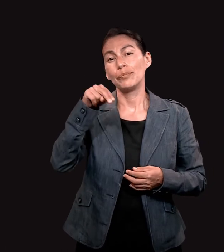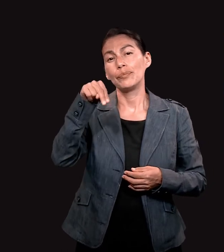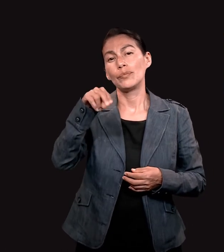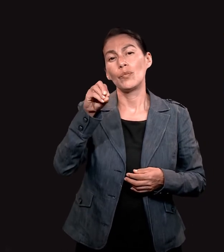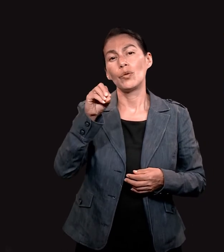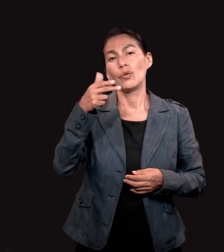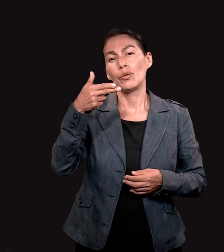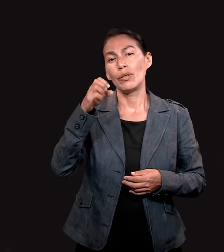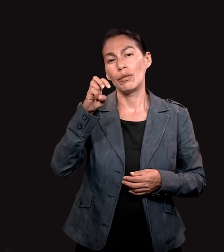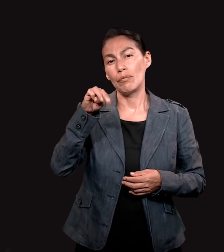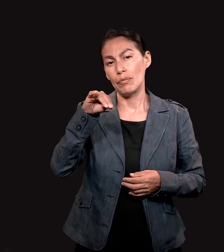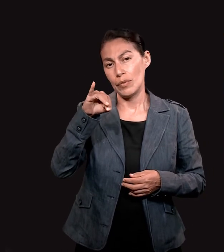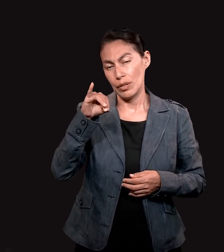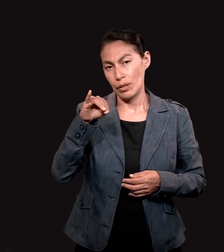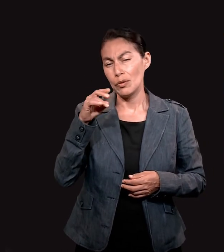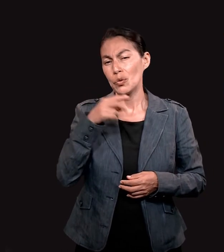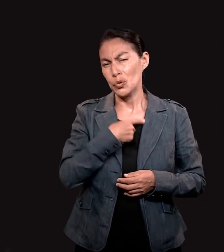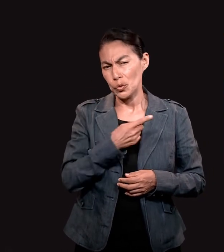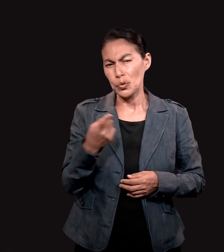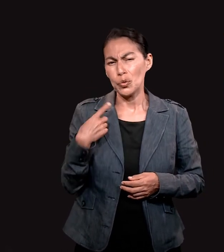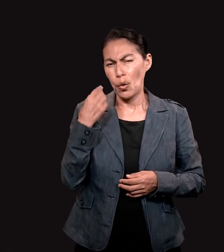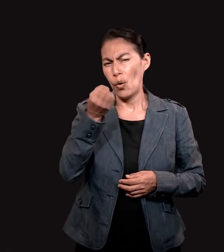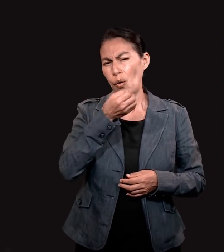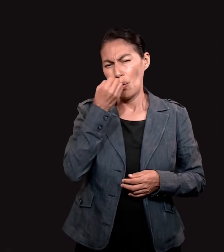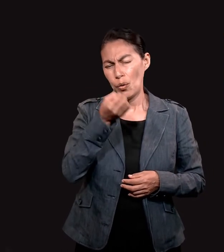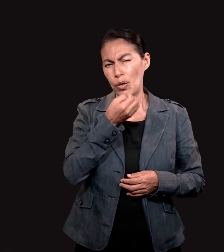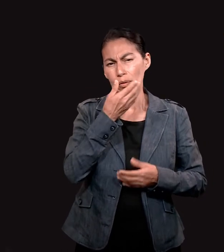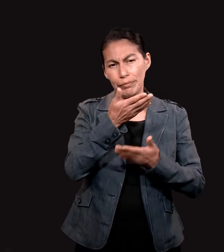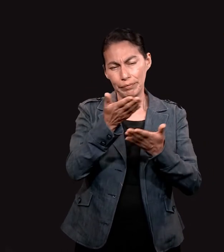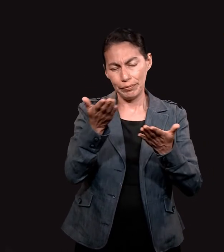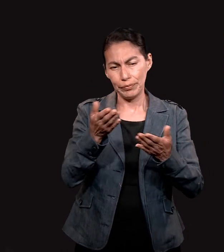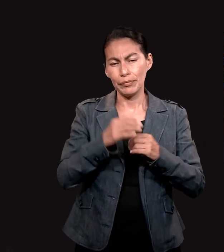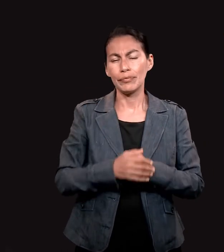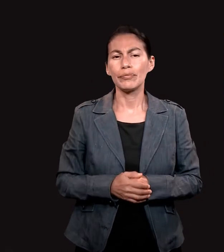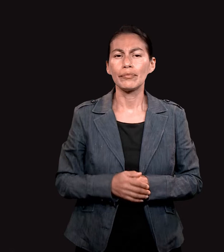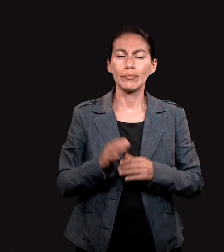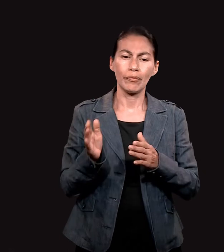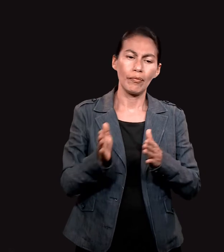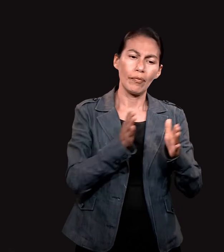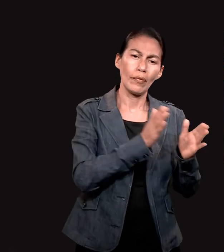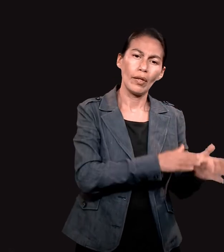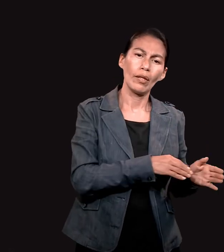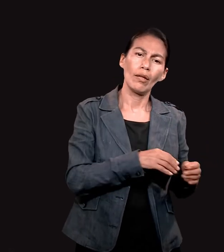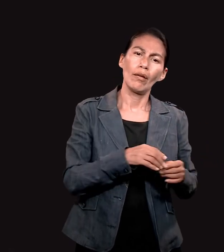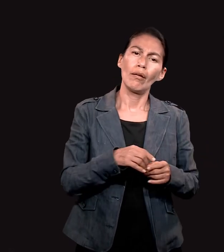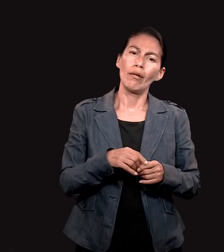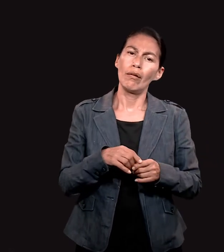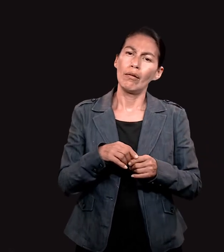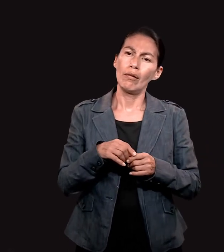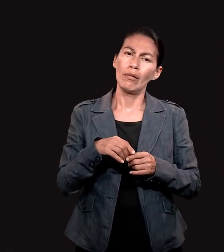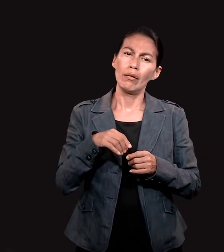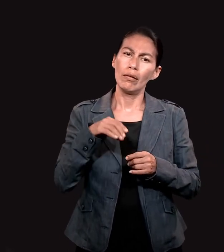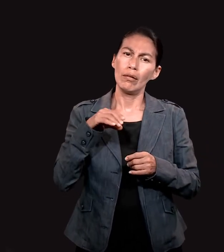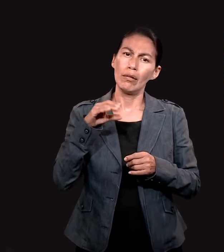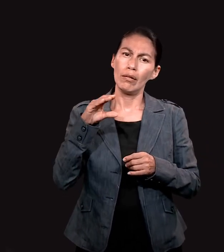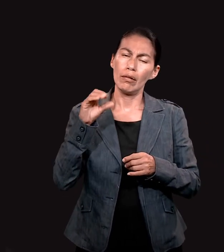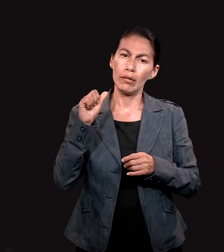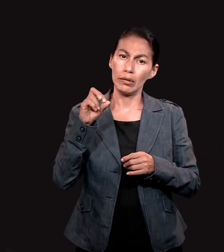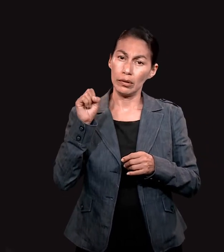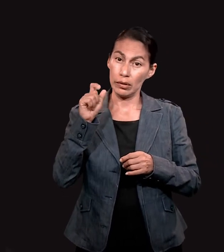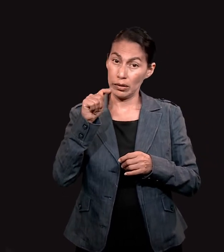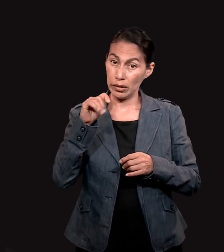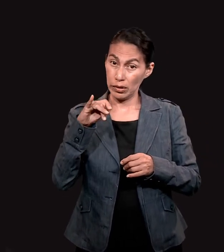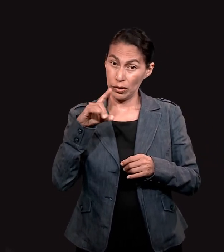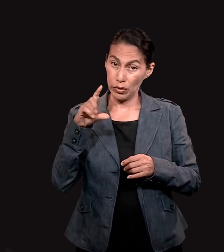vida. Noemí Neira, estaremos orando por él. Dolores Castillo, les pido sus oraciones por mi mami.